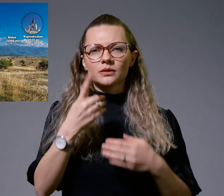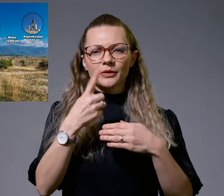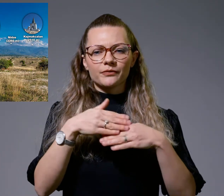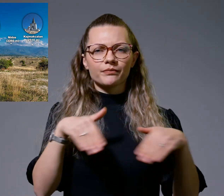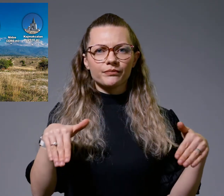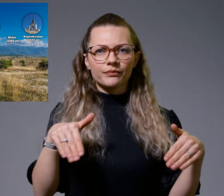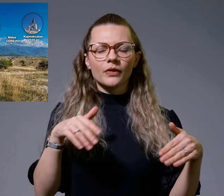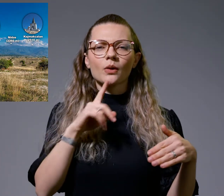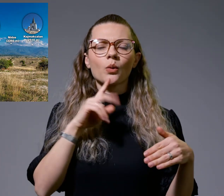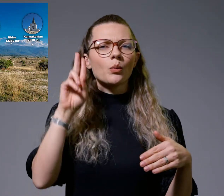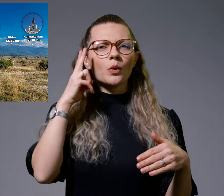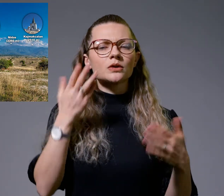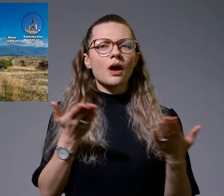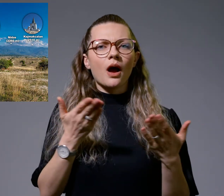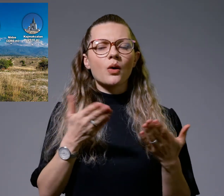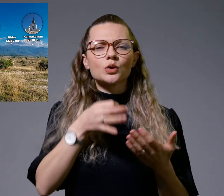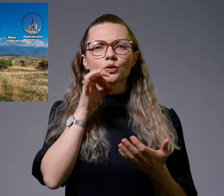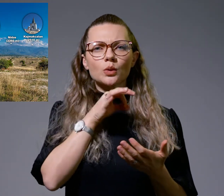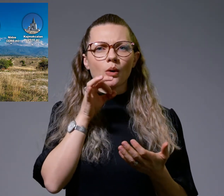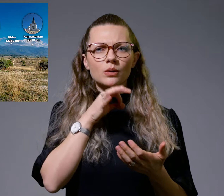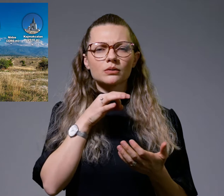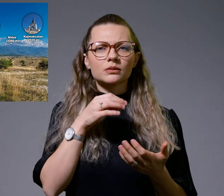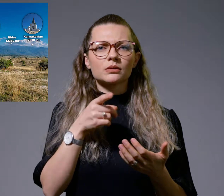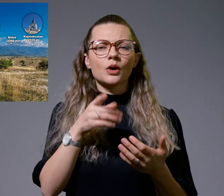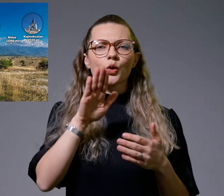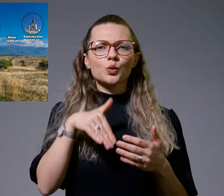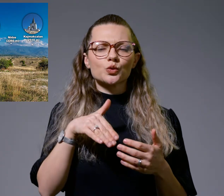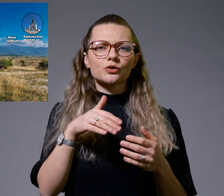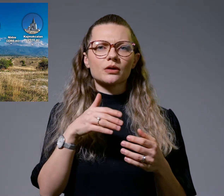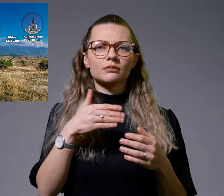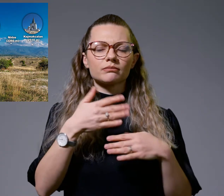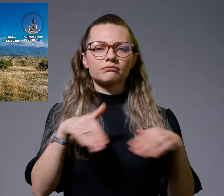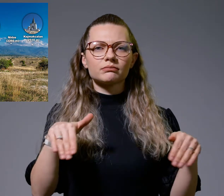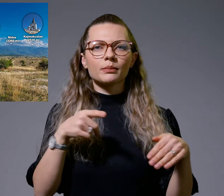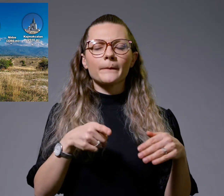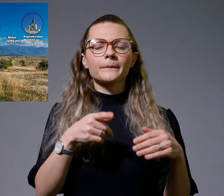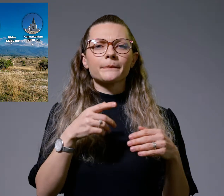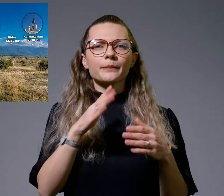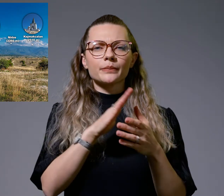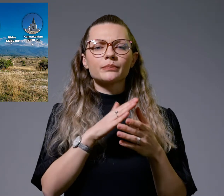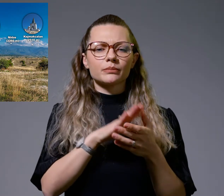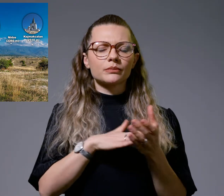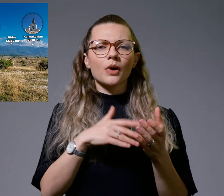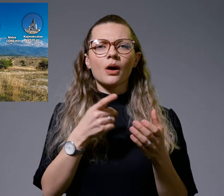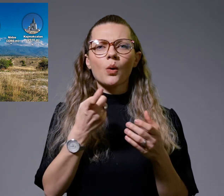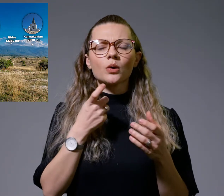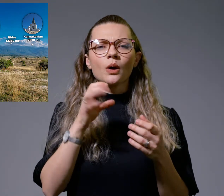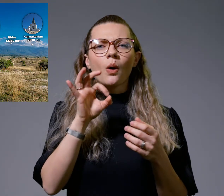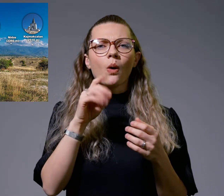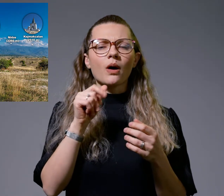кој е познат и како Солунски и Јужен фронт, се простирал од Орфанскиот залив